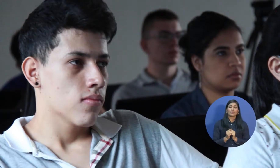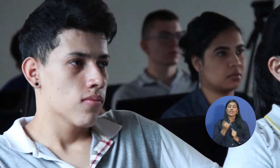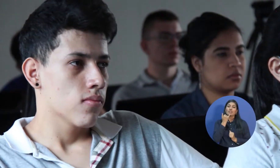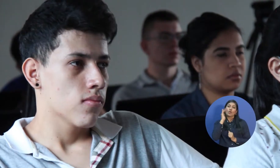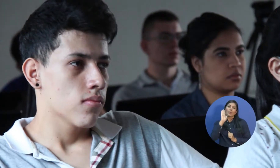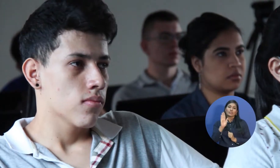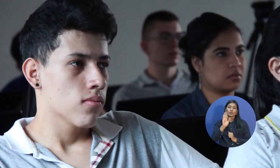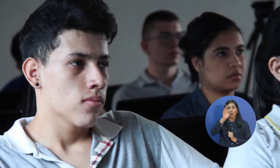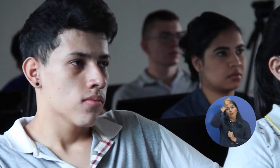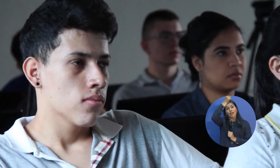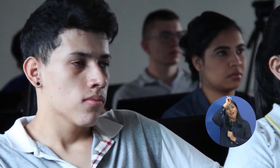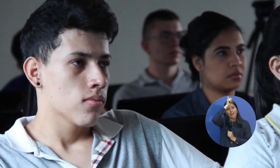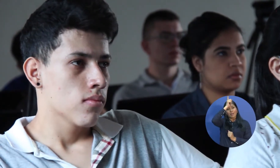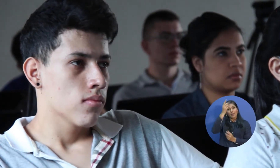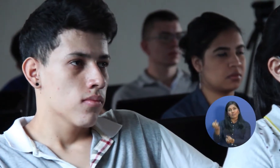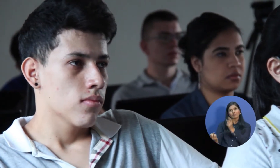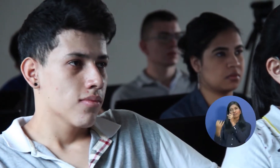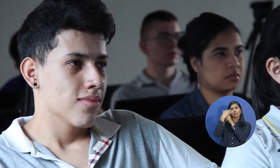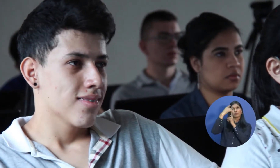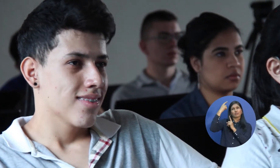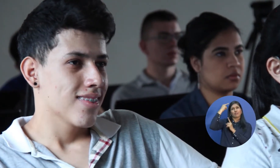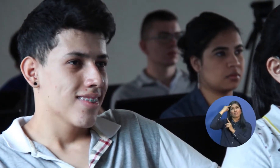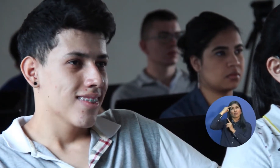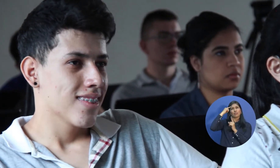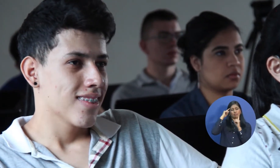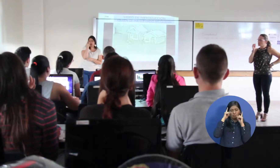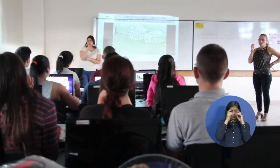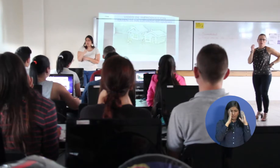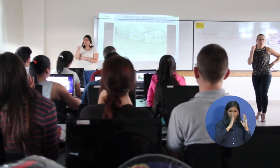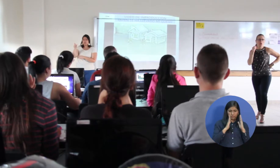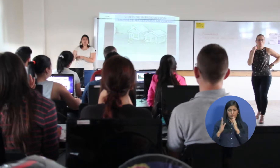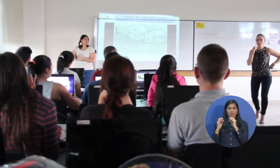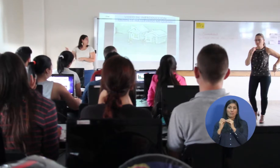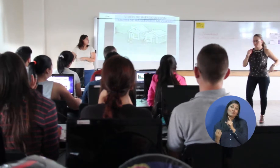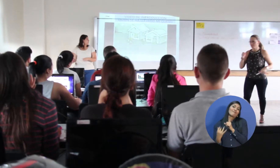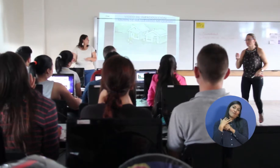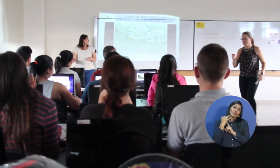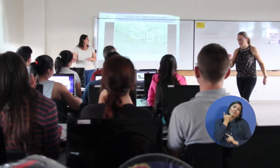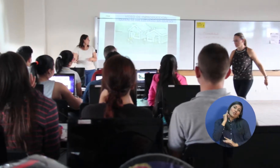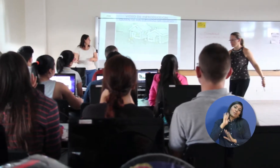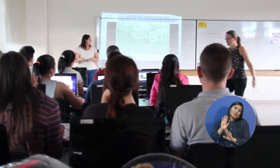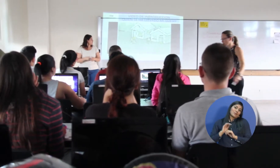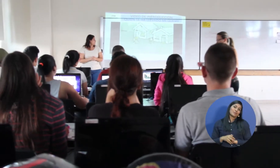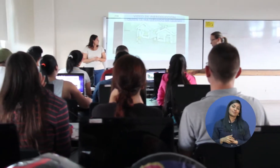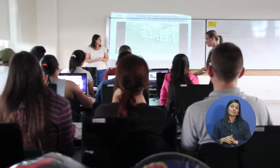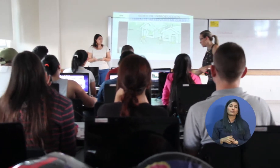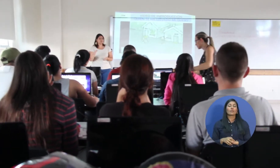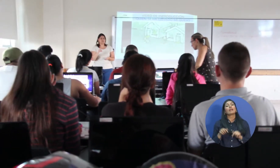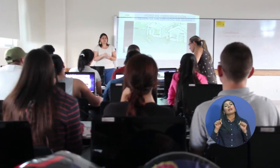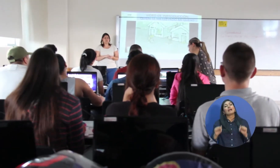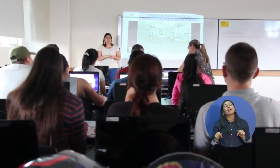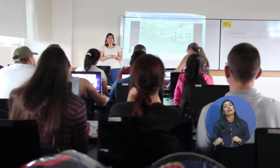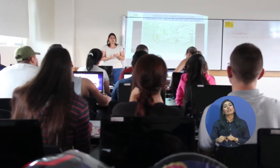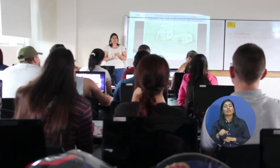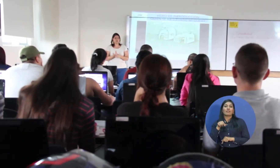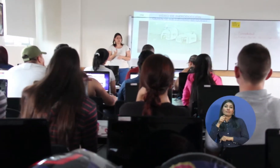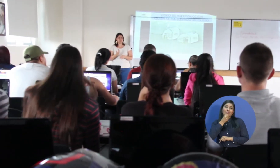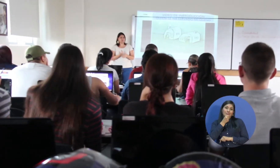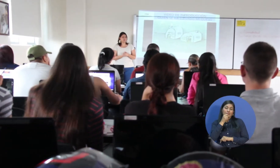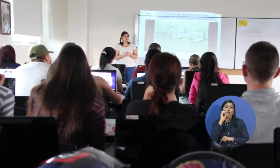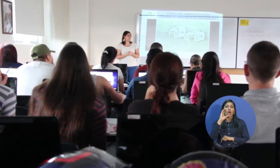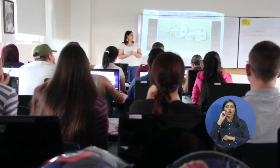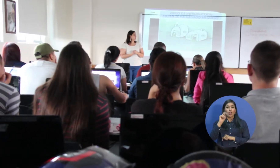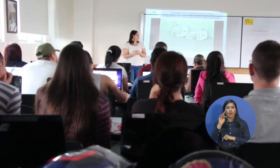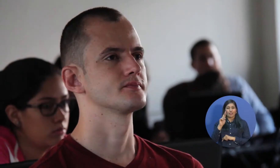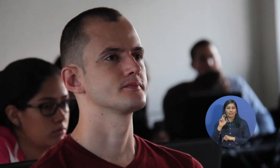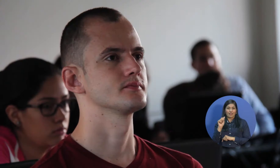aprender a hablar alemán transforma tu pensamiento haciéndolo más estructurado. En esta emisión de Contraseña nos acercamos